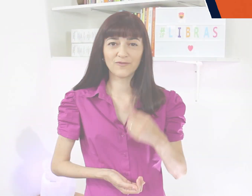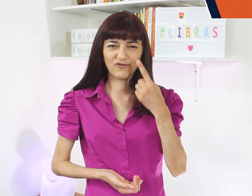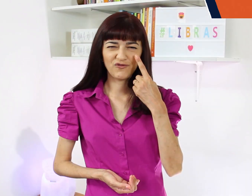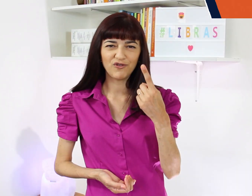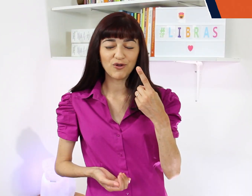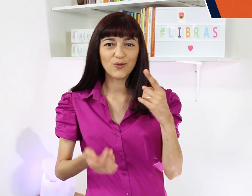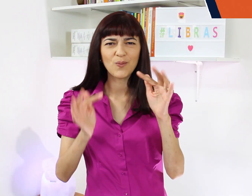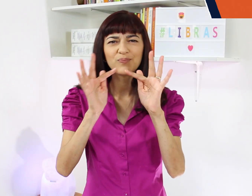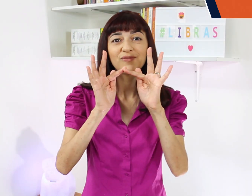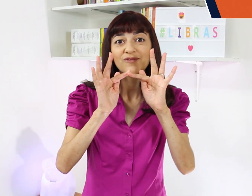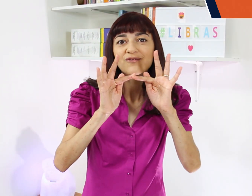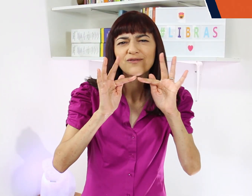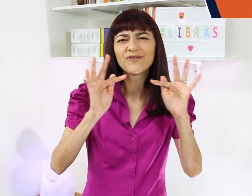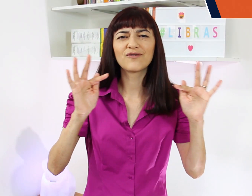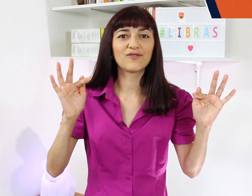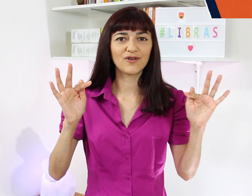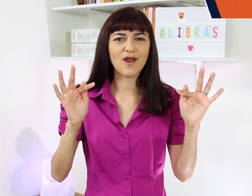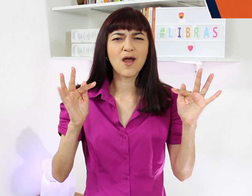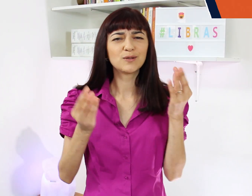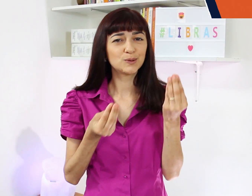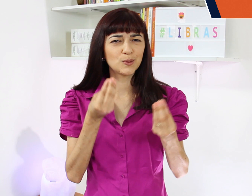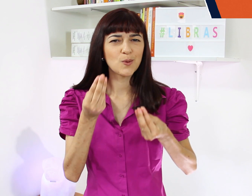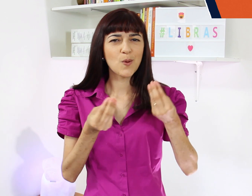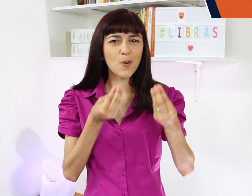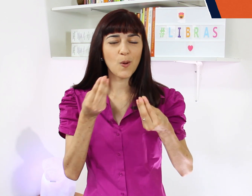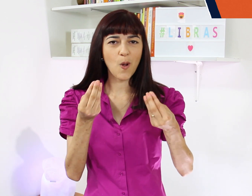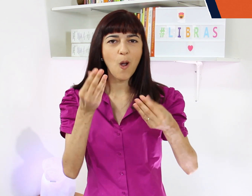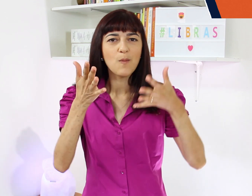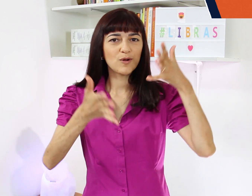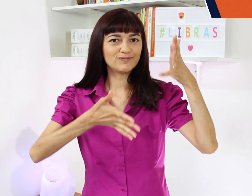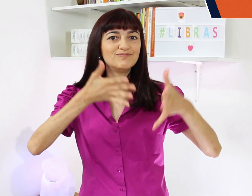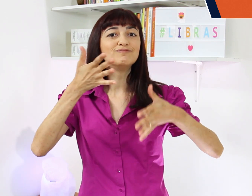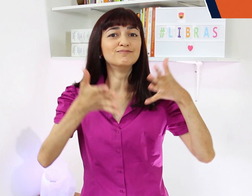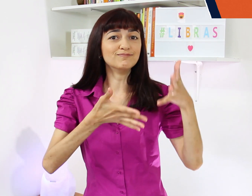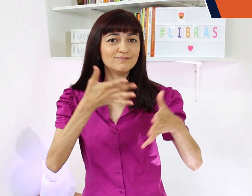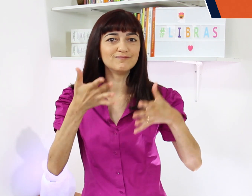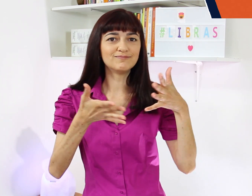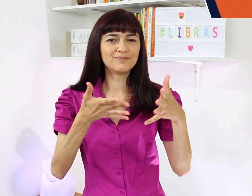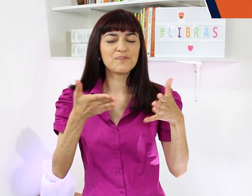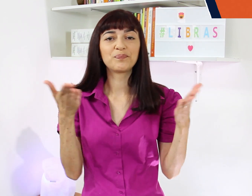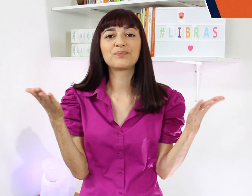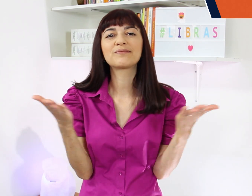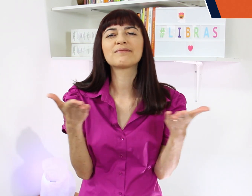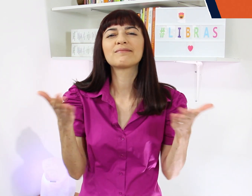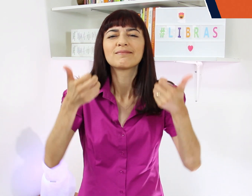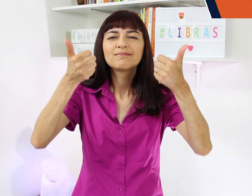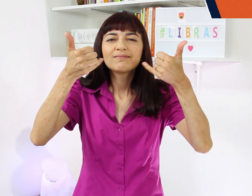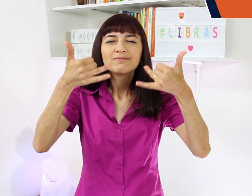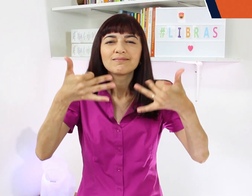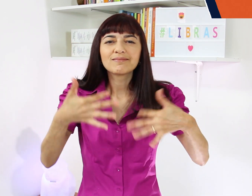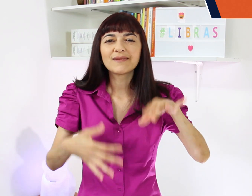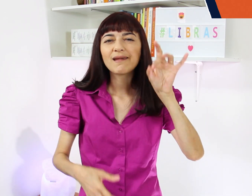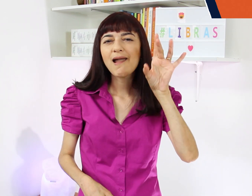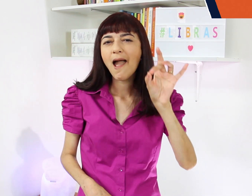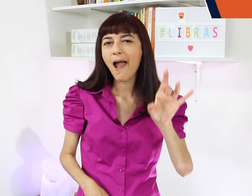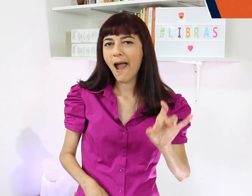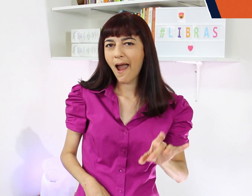Vocês viram a primeira frase? Entenderam alguma coisa? Então a gente viu ela em Libras e eu vou estar explicando detalhadamente